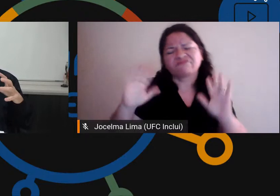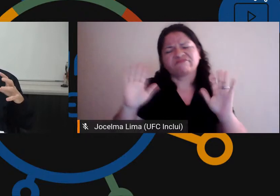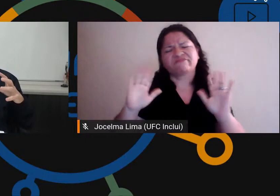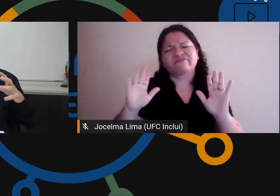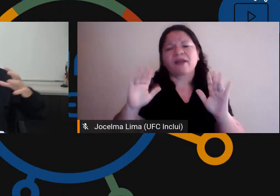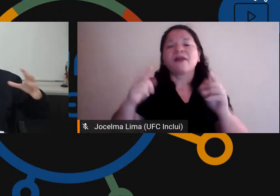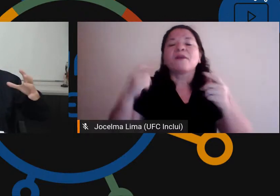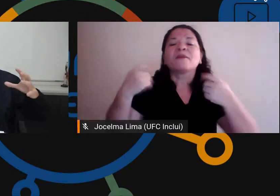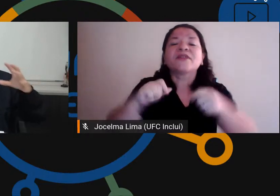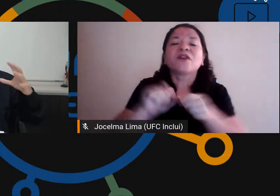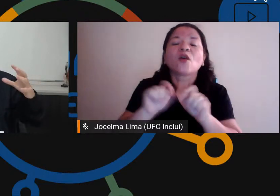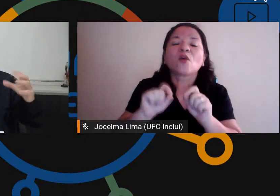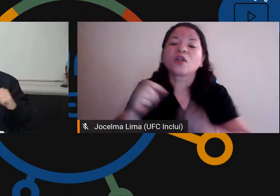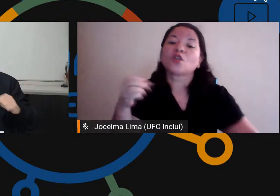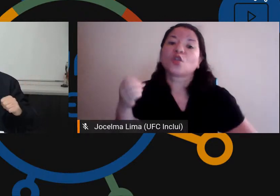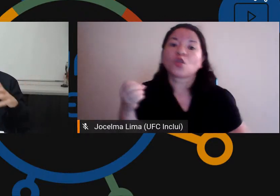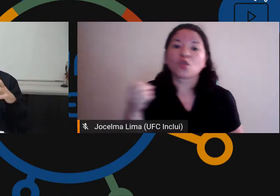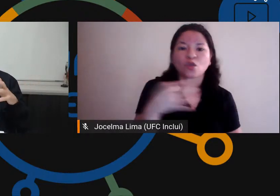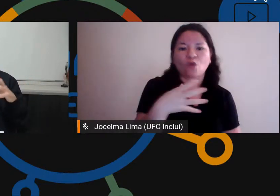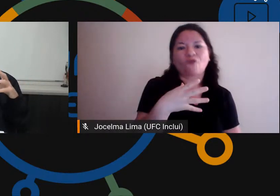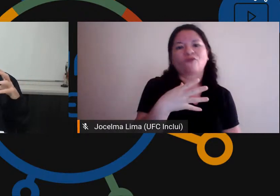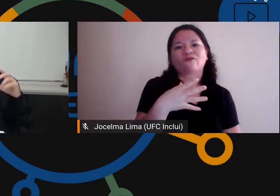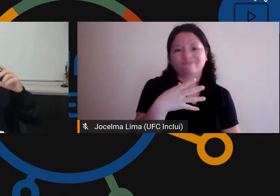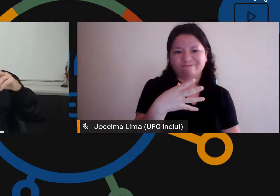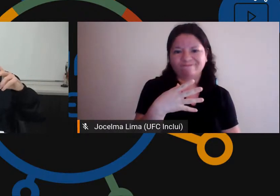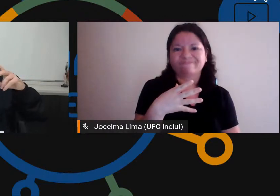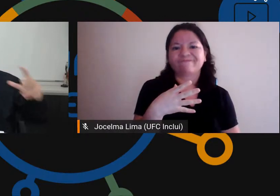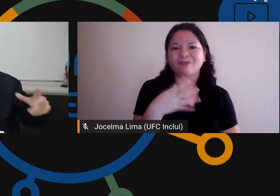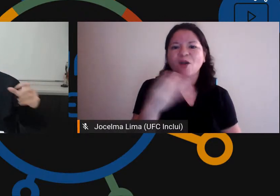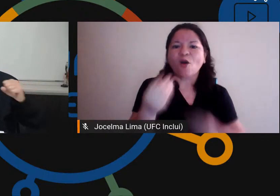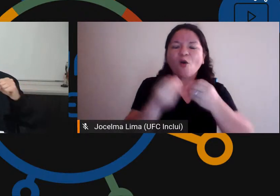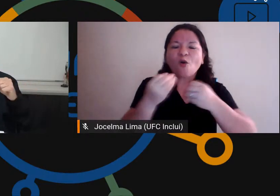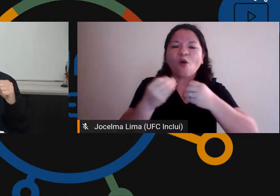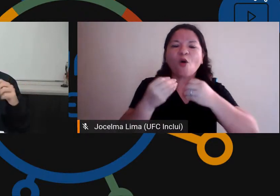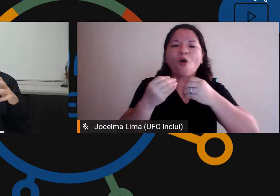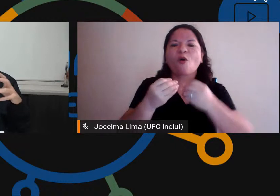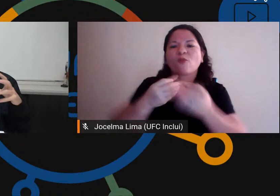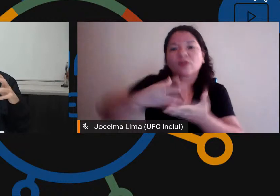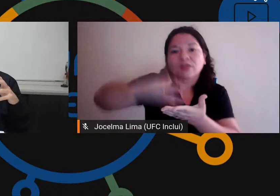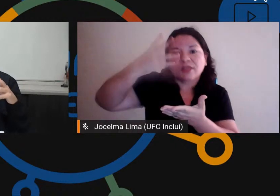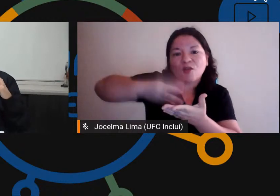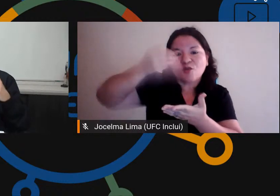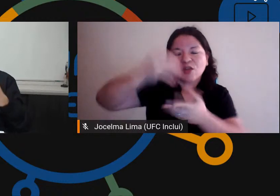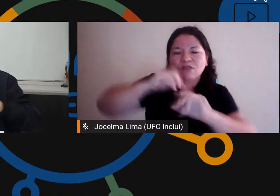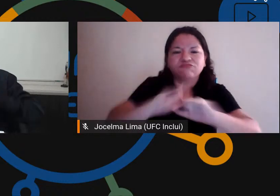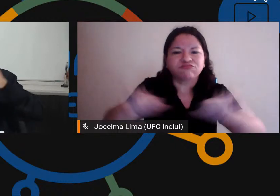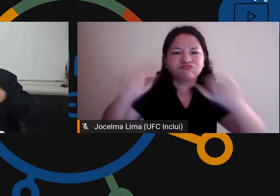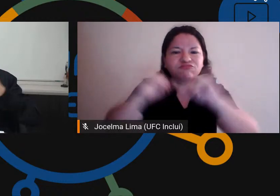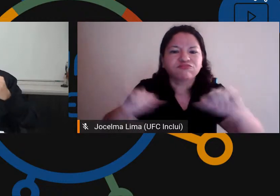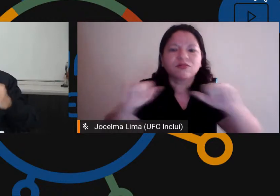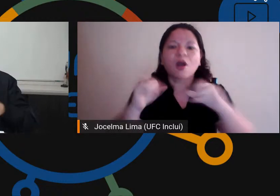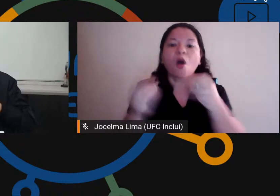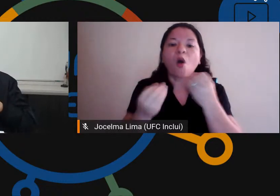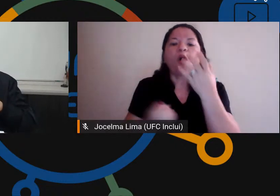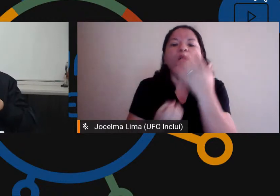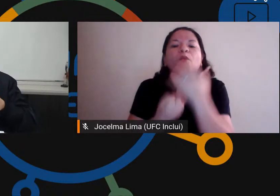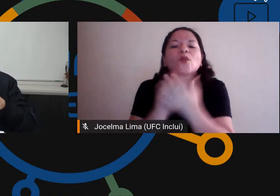ser a expansão geográfica de um conhecimento, a expansão de uma teoria, a criação